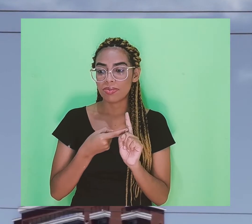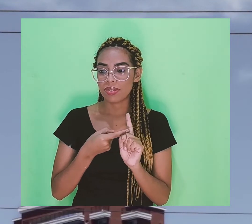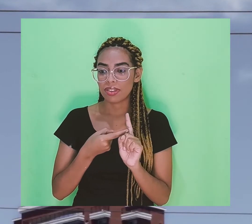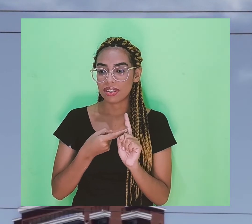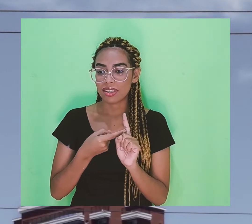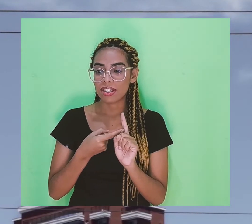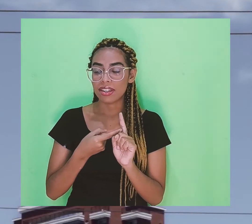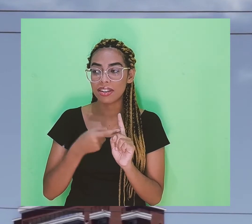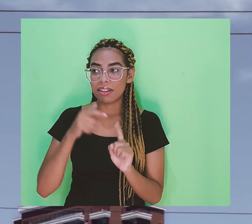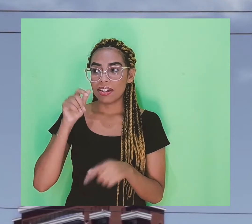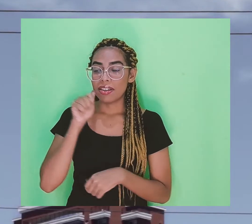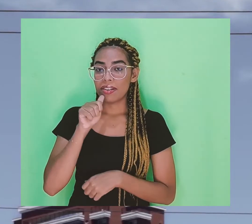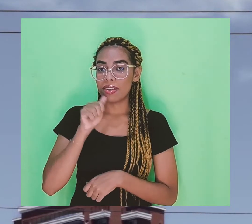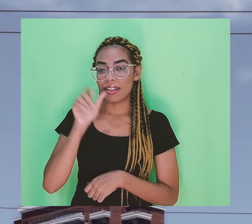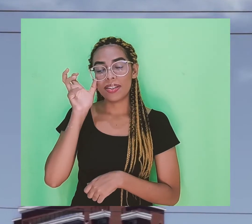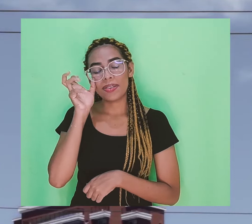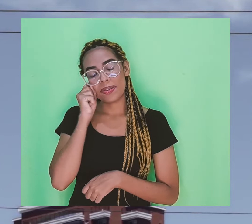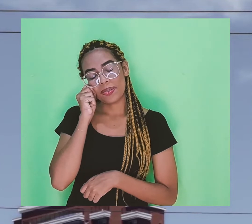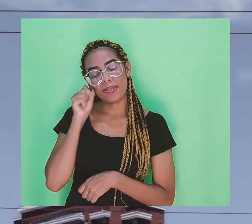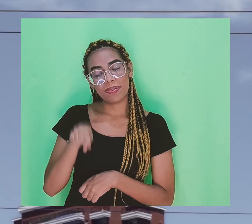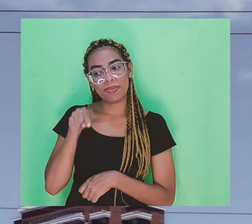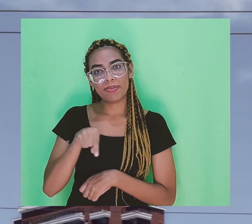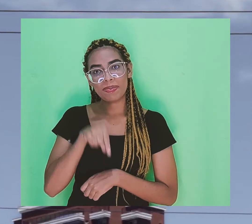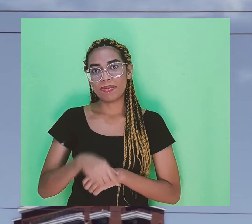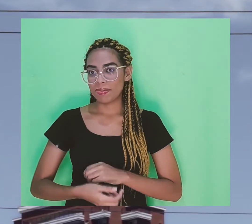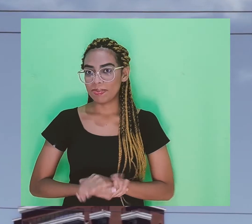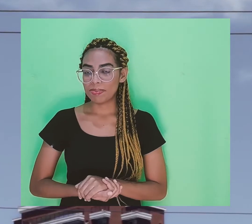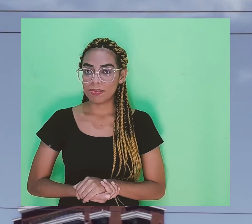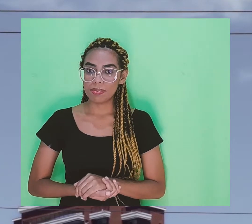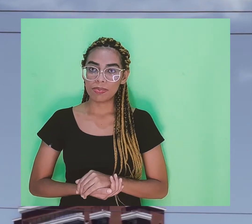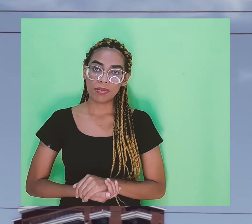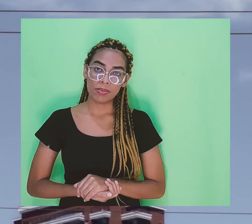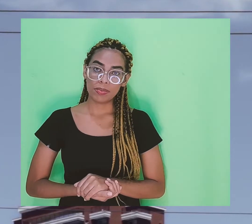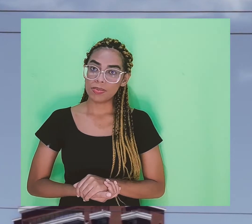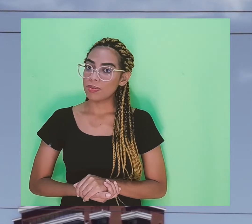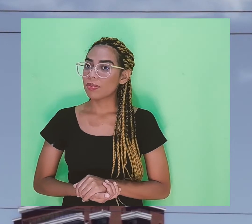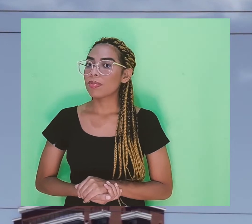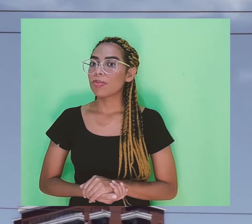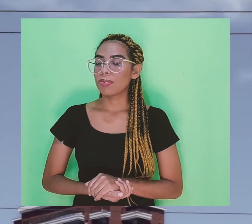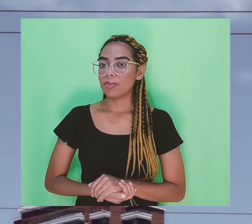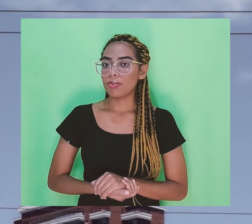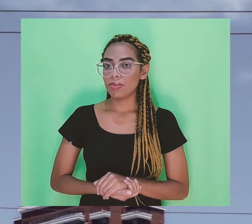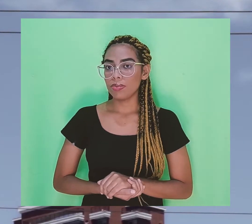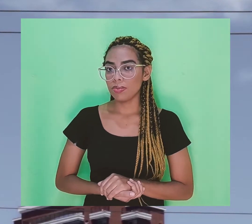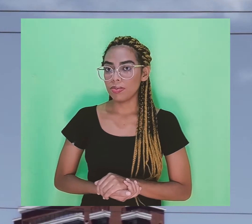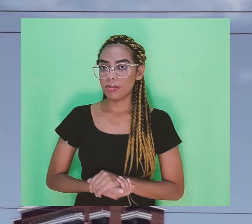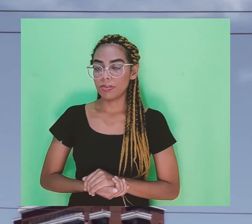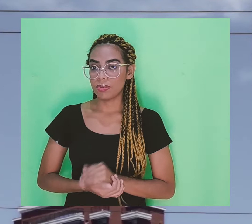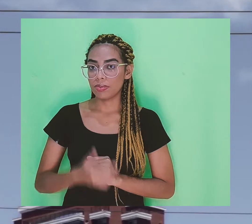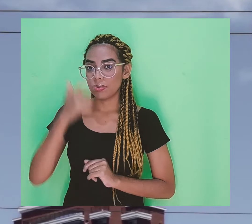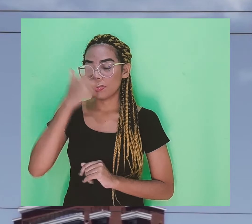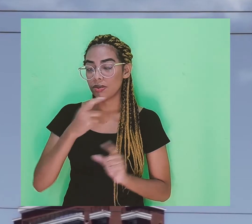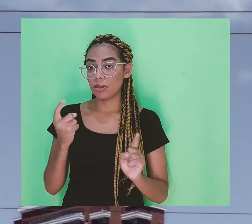na gravação também. Ela tá lá embaixo dormindo. E foi muito louco porque quando eu descobri que eu tava grávida,